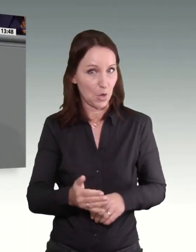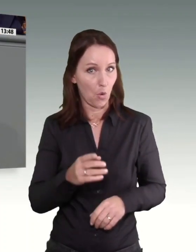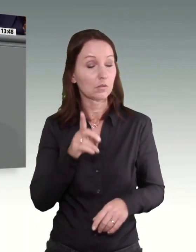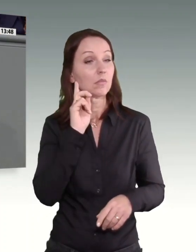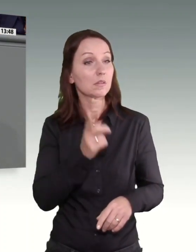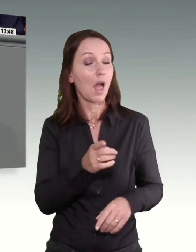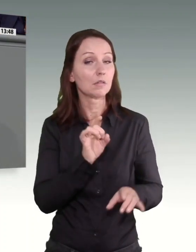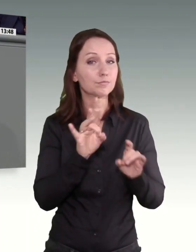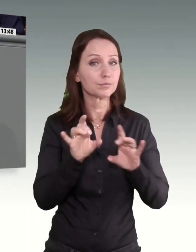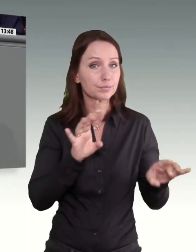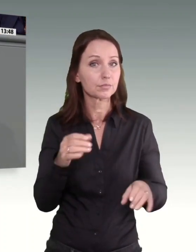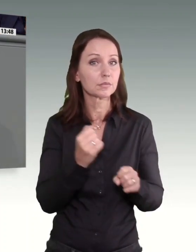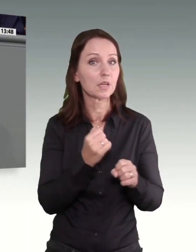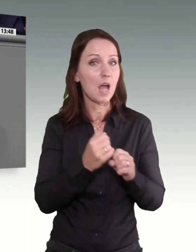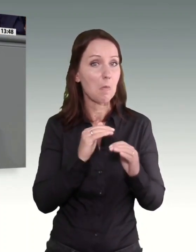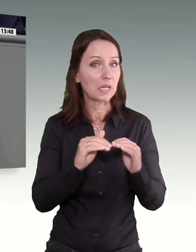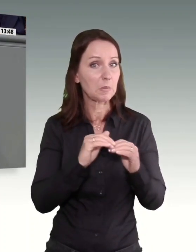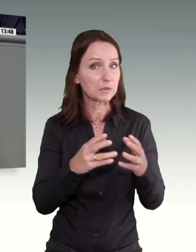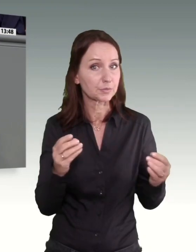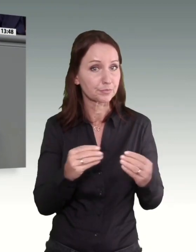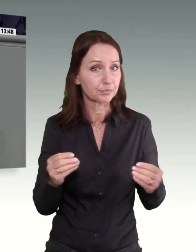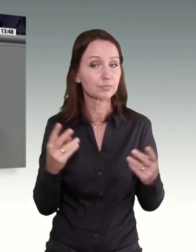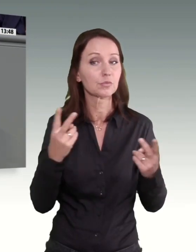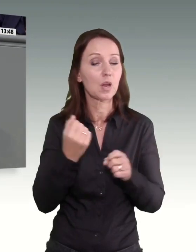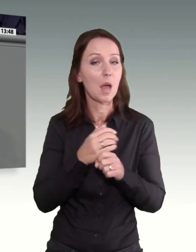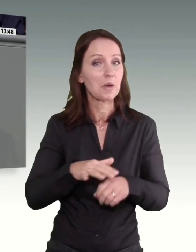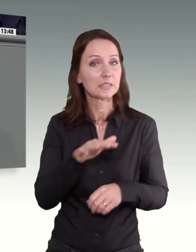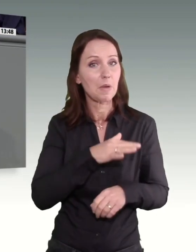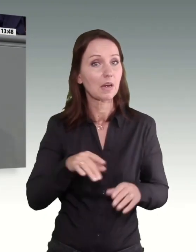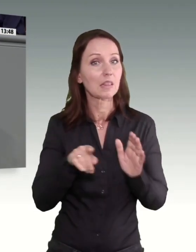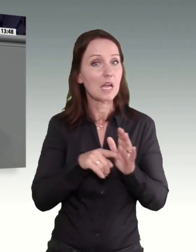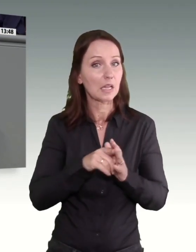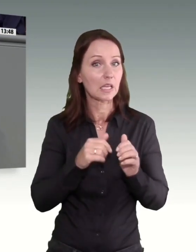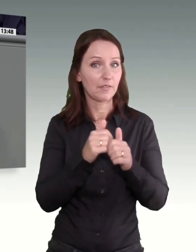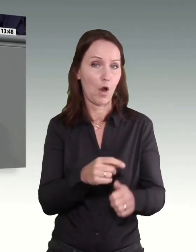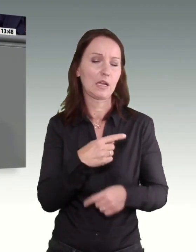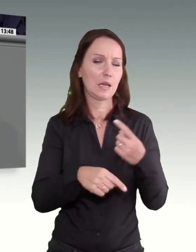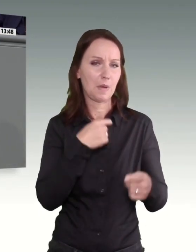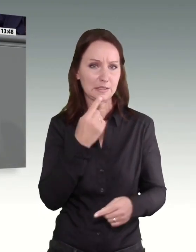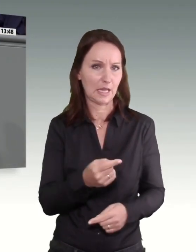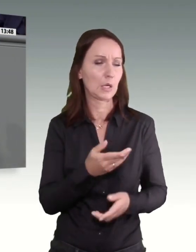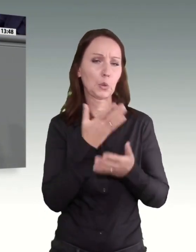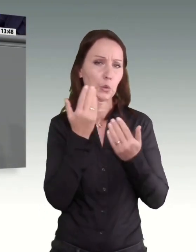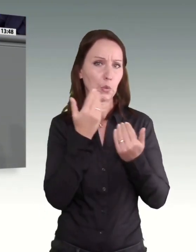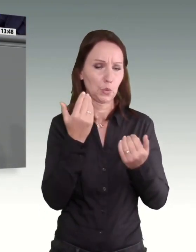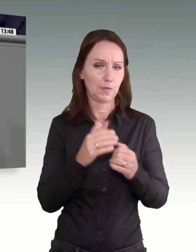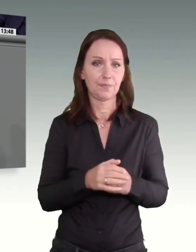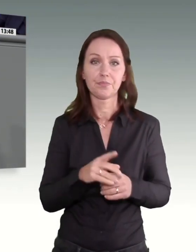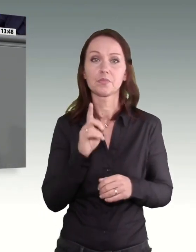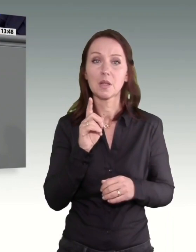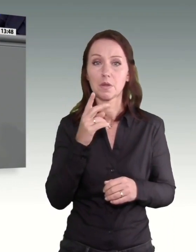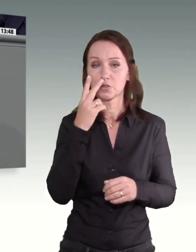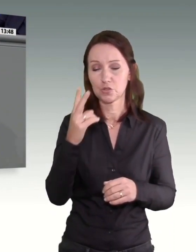gekostet hätten oder einen negativen Effekt auf den Arbeitsmarkt gehabt hätten. Aber wenn man dem Institut für Arbeitsmarkt- und